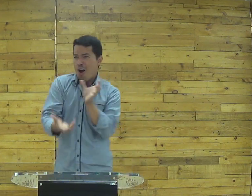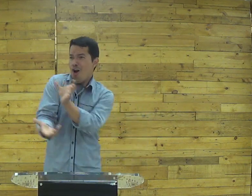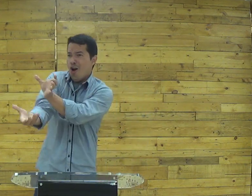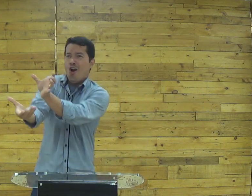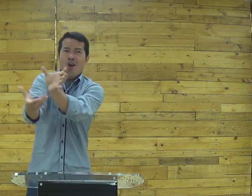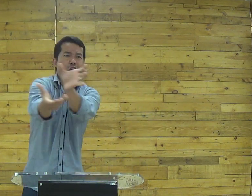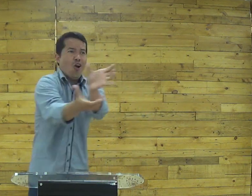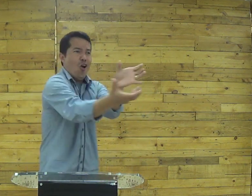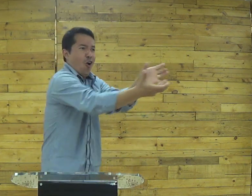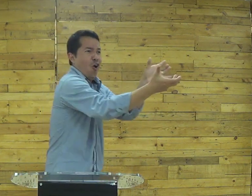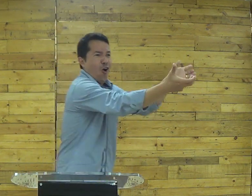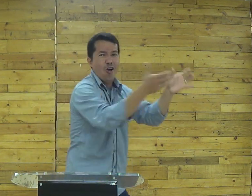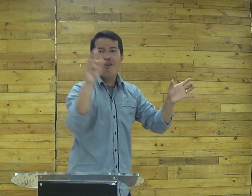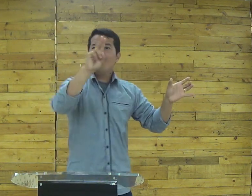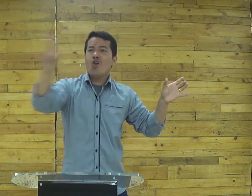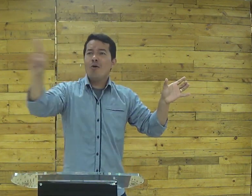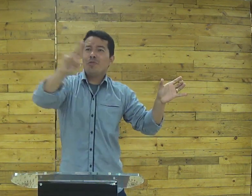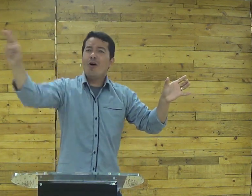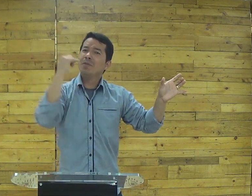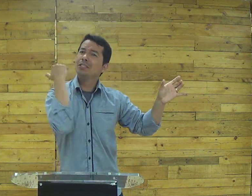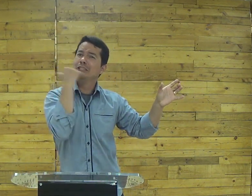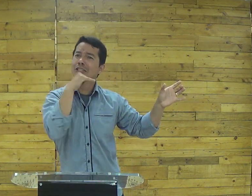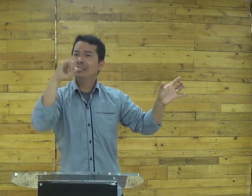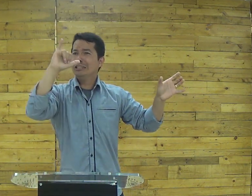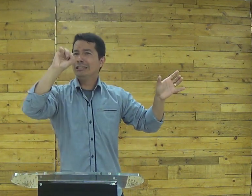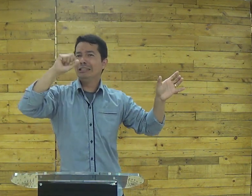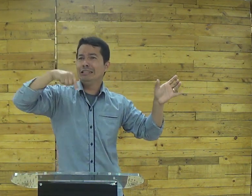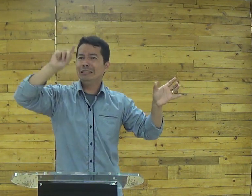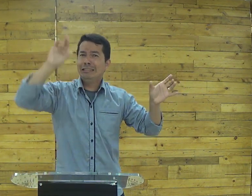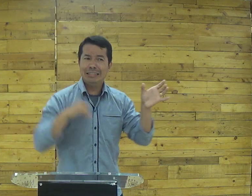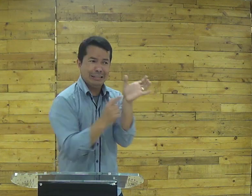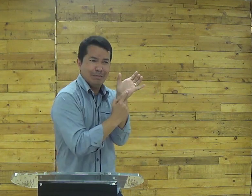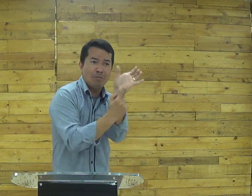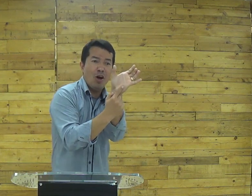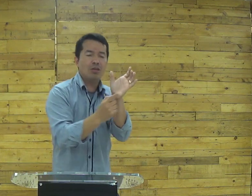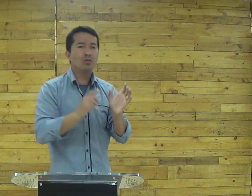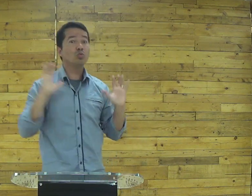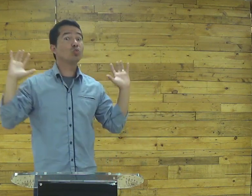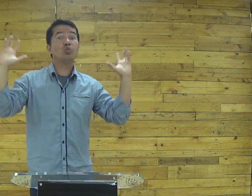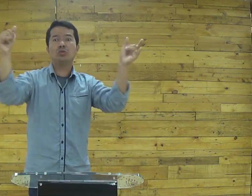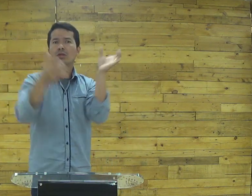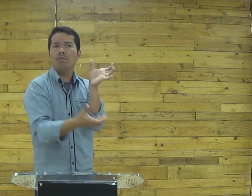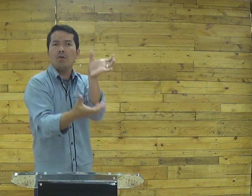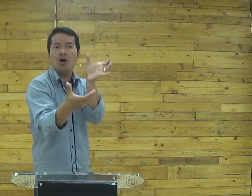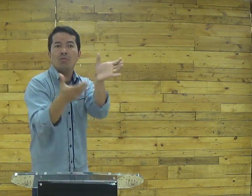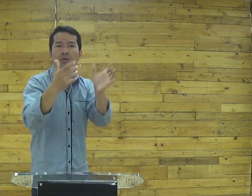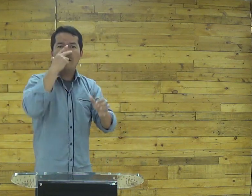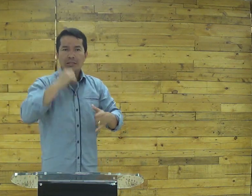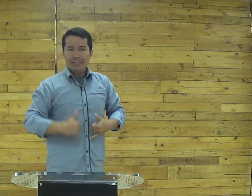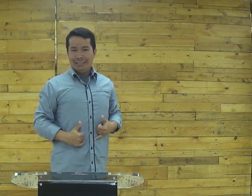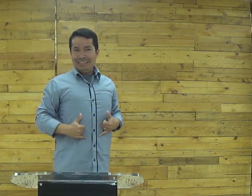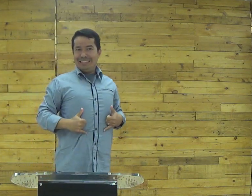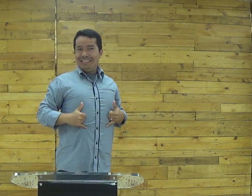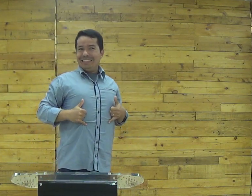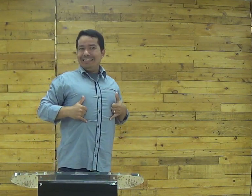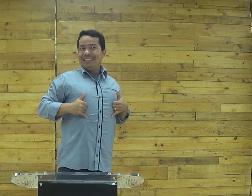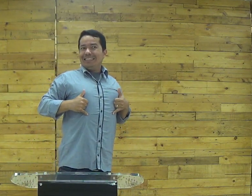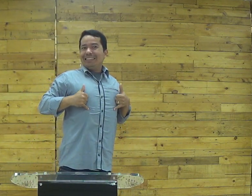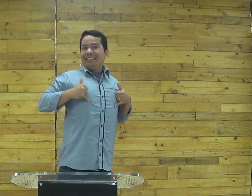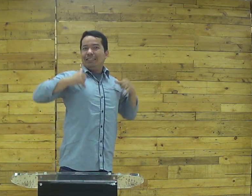de alegria. Olhem, meu filho, olhem, olhem, o nome dele é Isaque, olhem que lindo. E mostrava com cheio